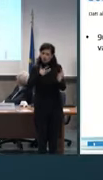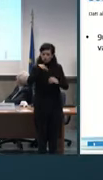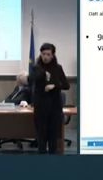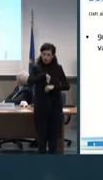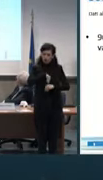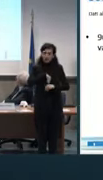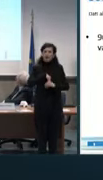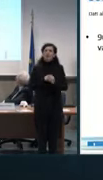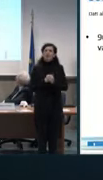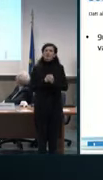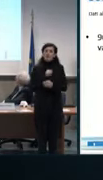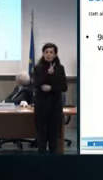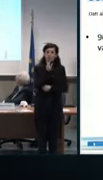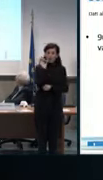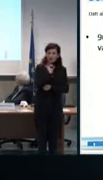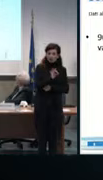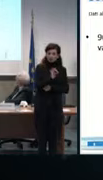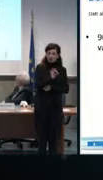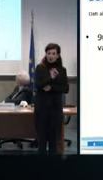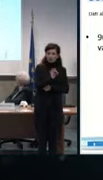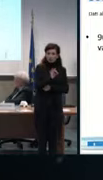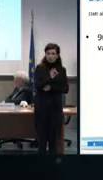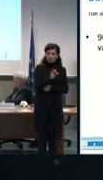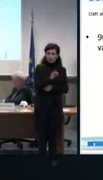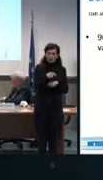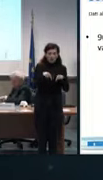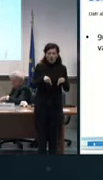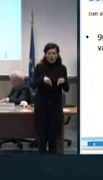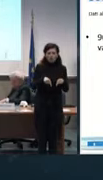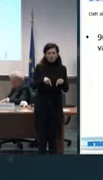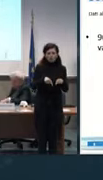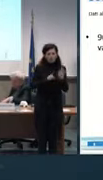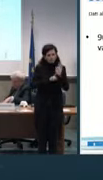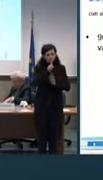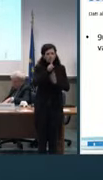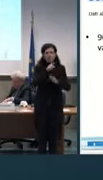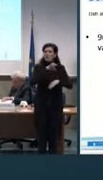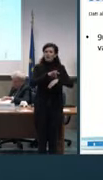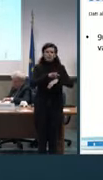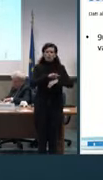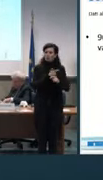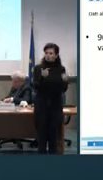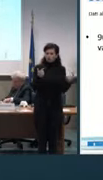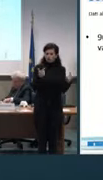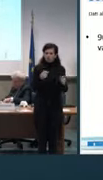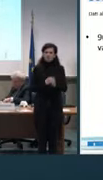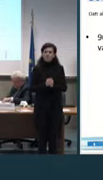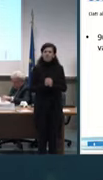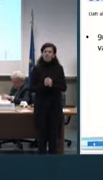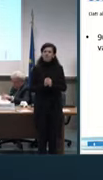il 2 per cento oggi fondamentalmente non ha riportato una patologia la